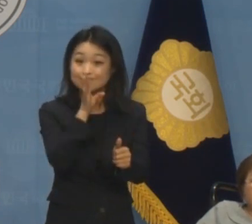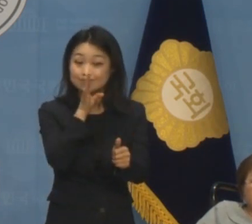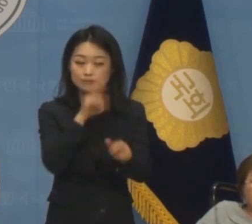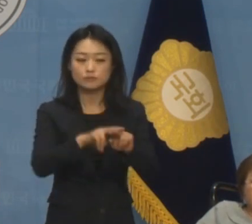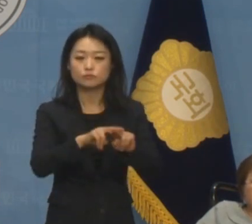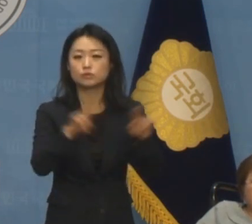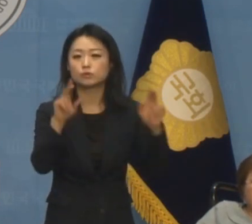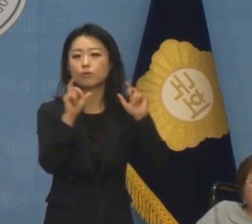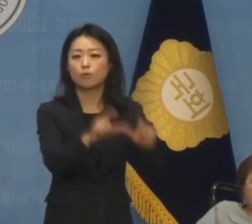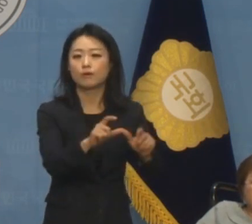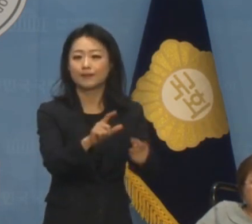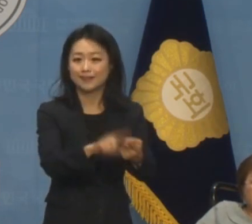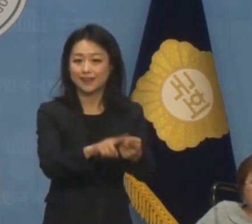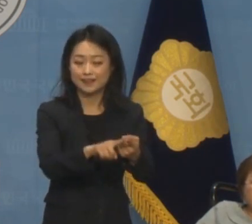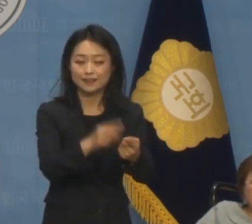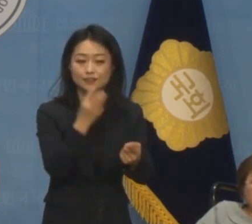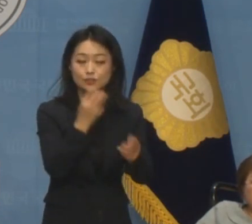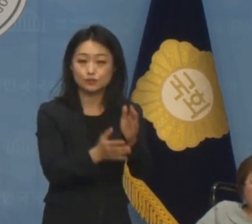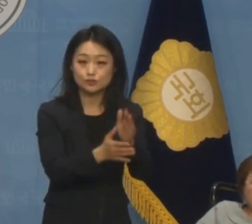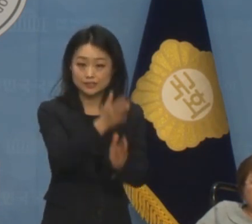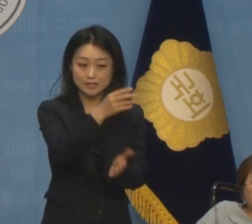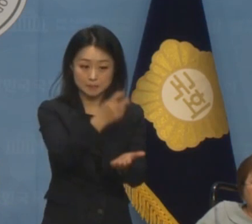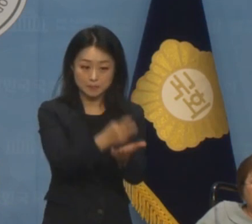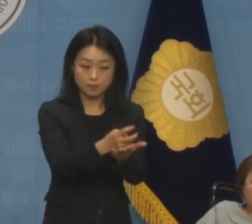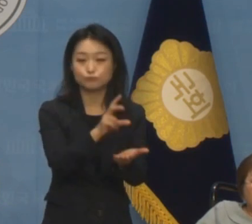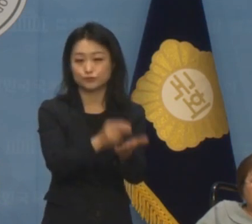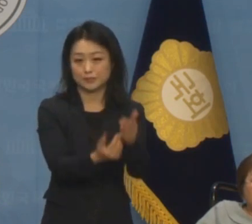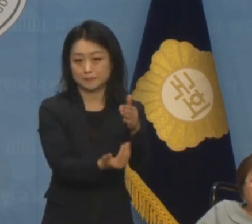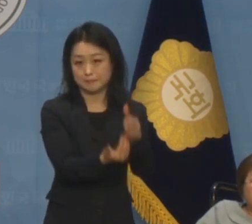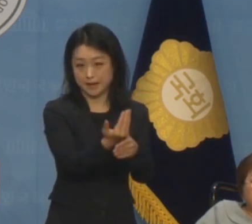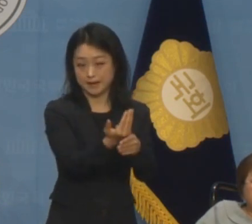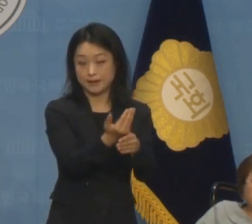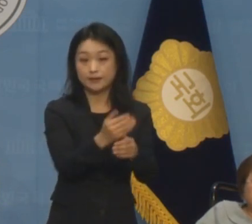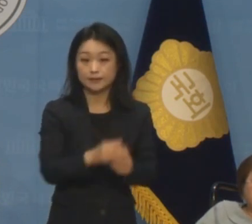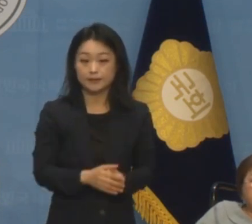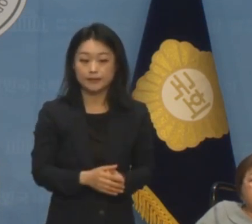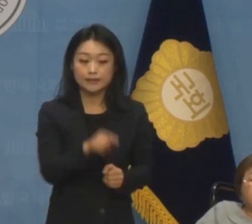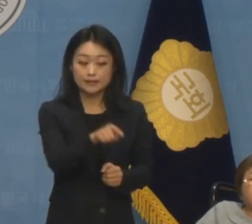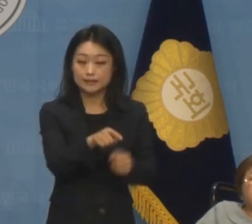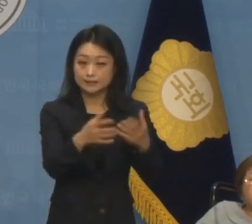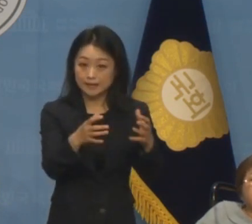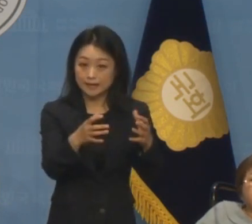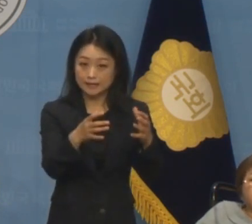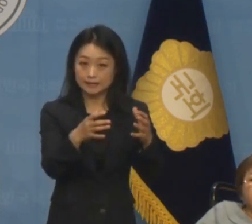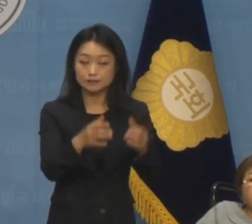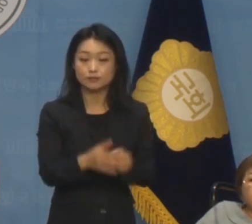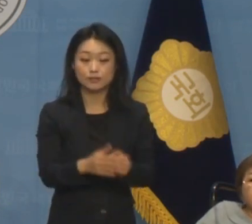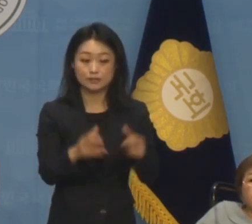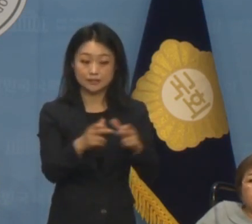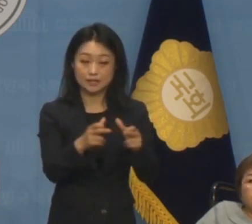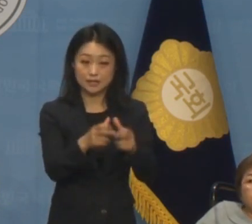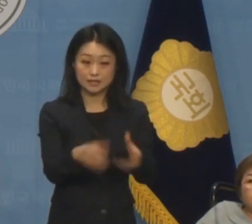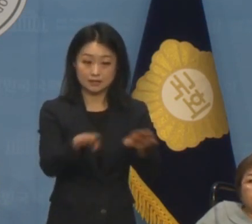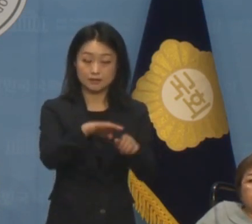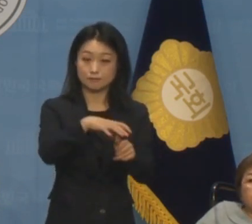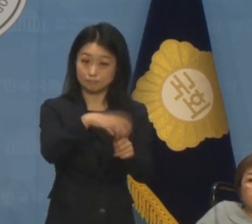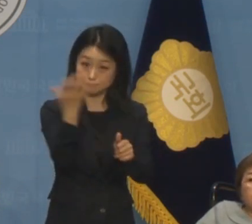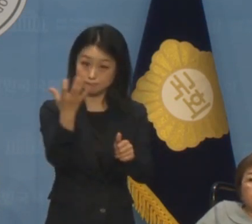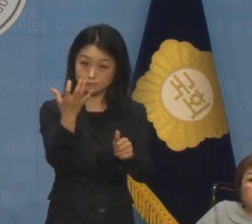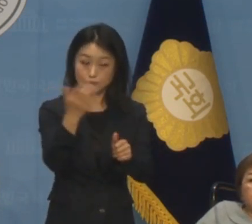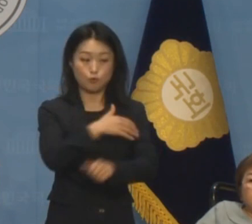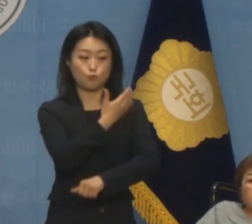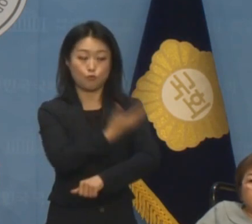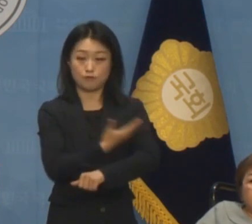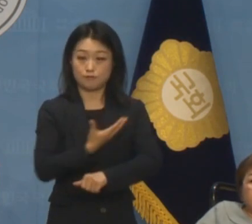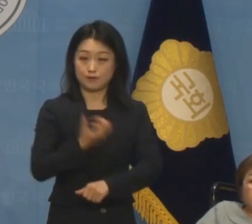전달합니다. 서울시 탈시설 조례는 당사국에서 탈시설 권리를 위한 중요한